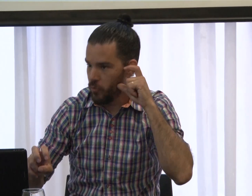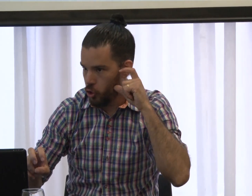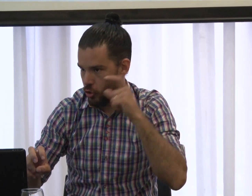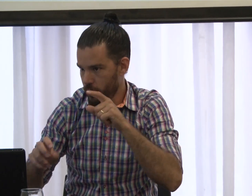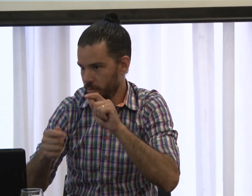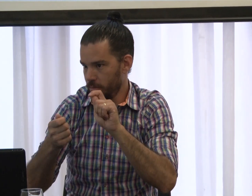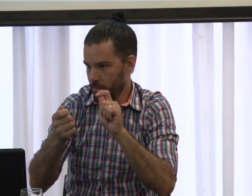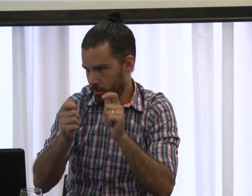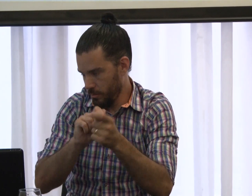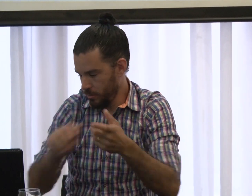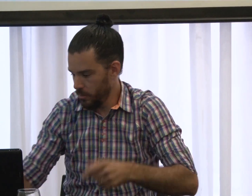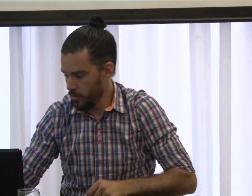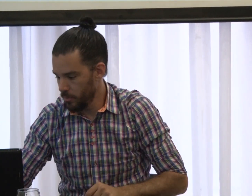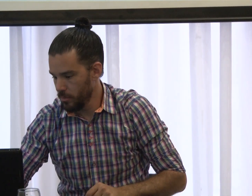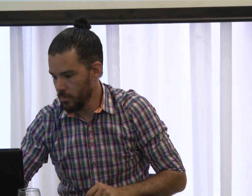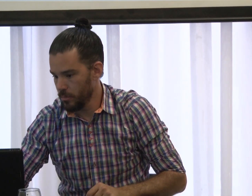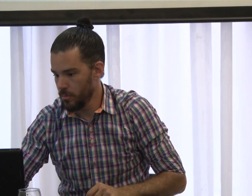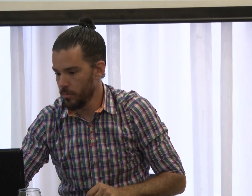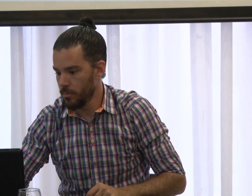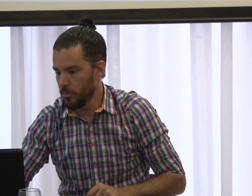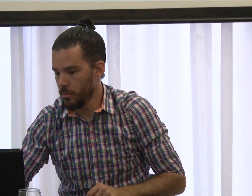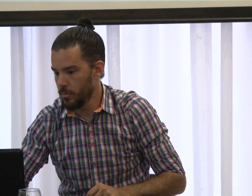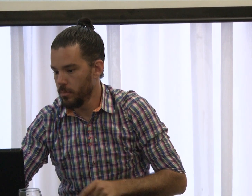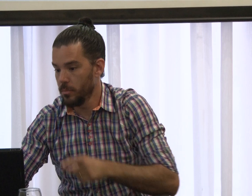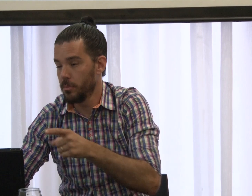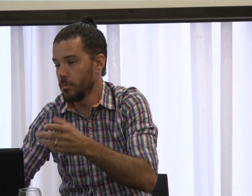Ahora sí voy a hablar de los audífonos. Cómo evolucionó.